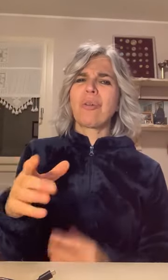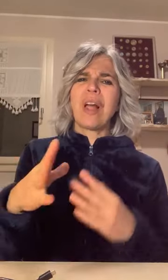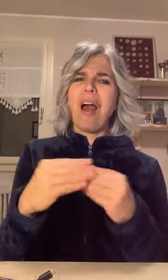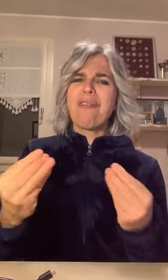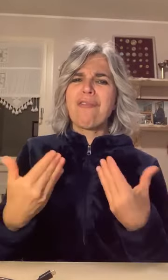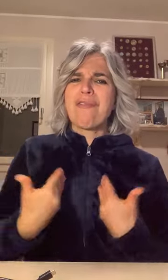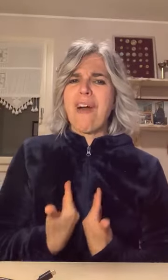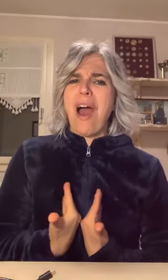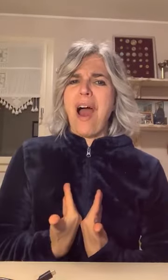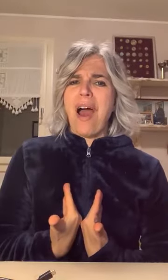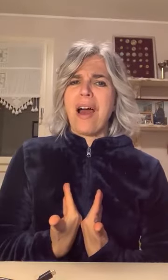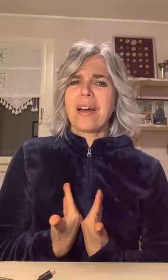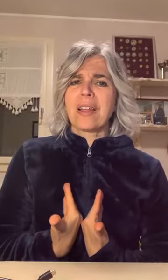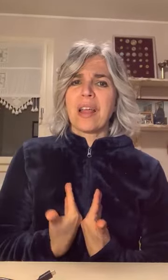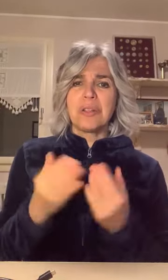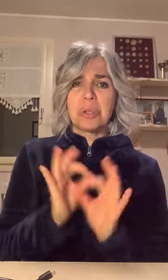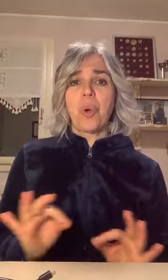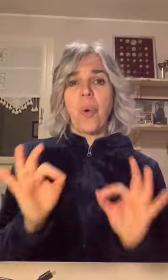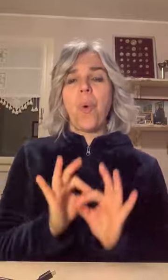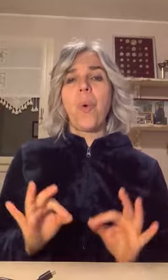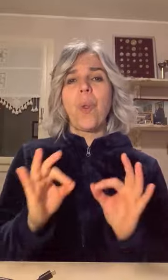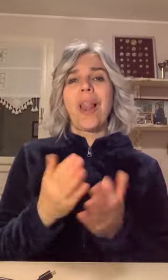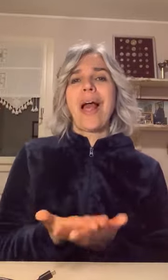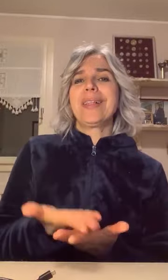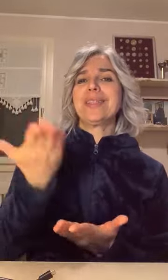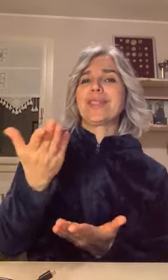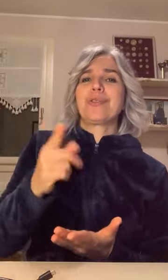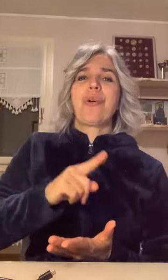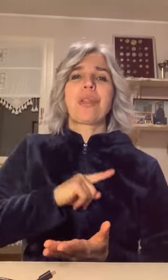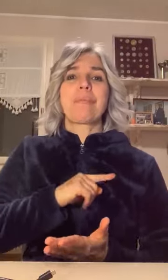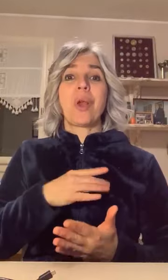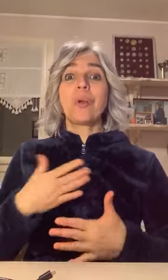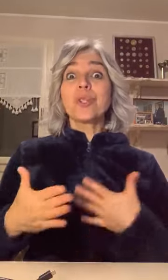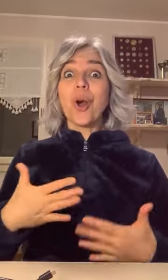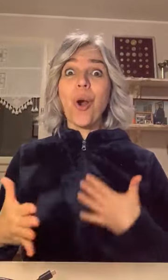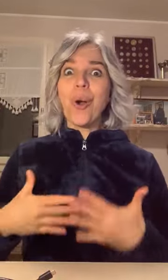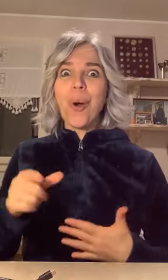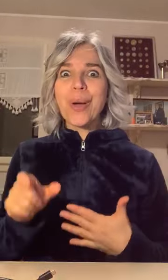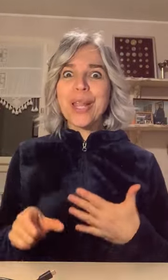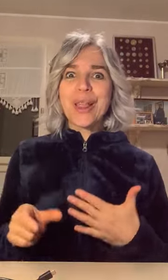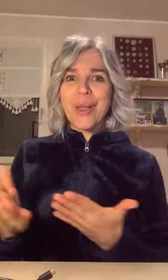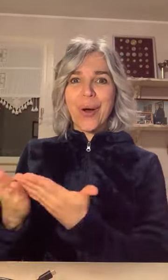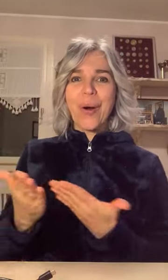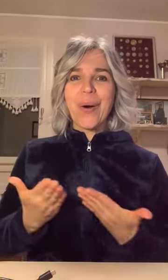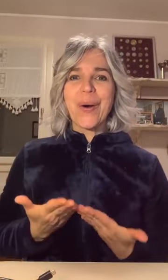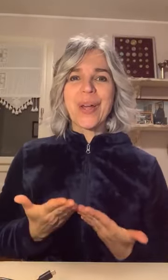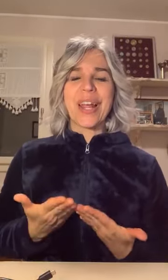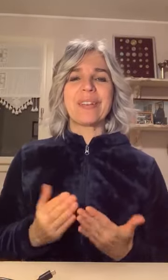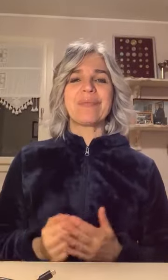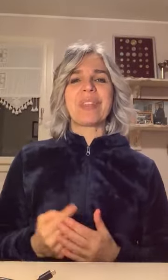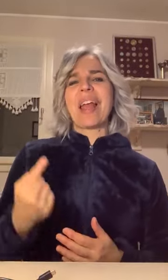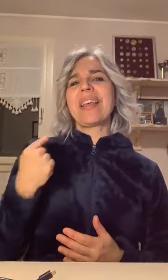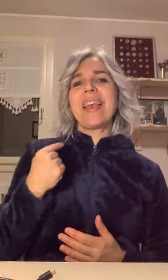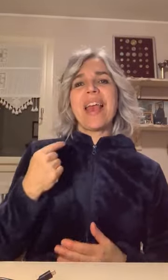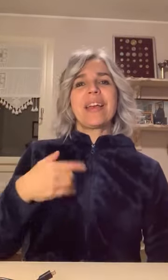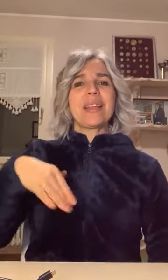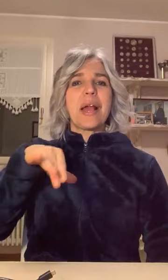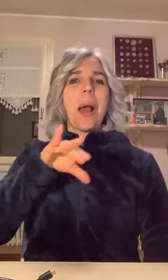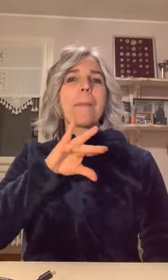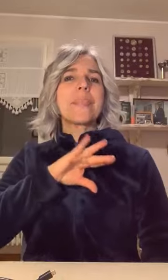fra i miei soccorritori. Gloria a Dio. Abbiamo sentito ieri, il